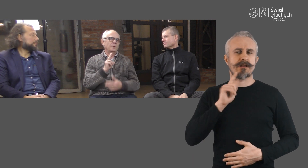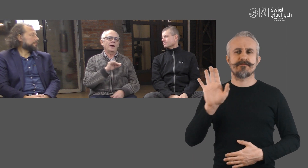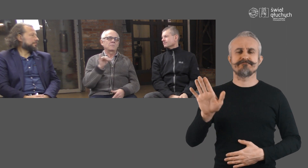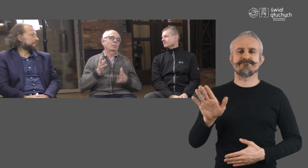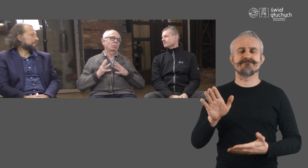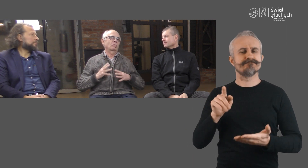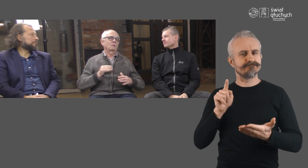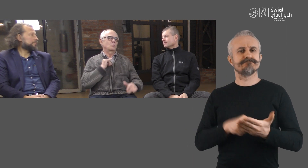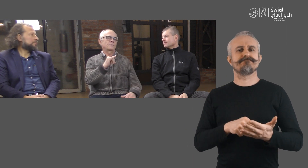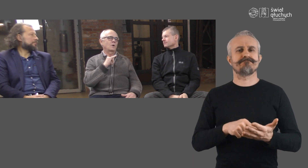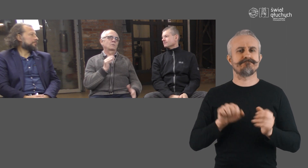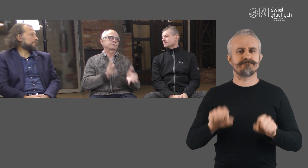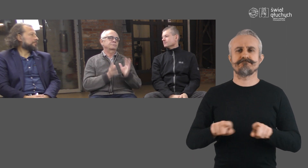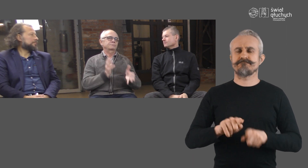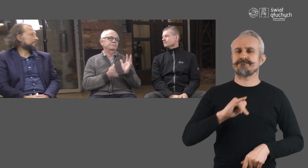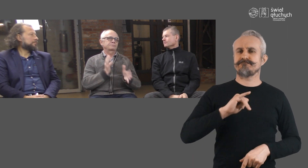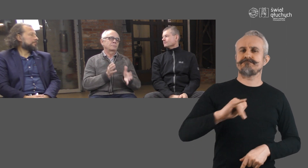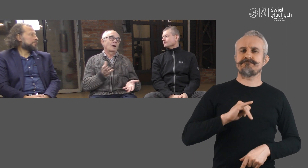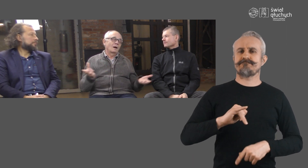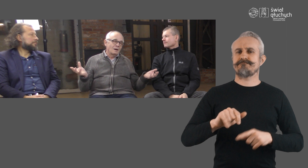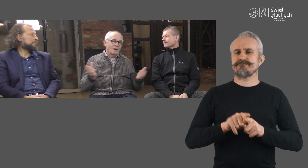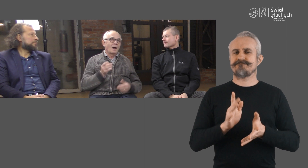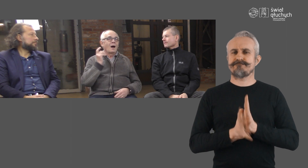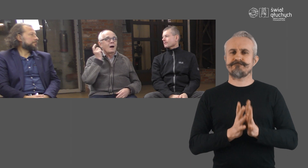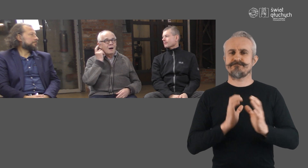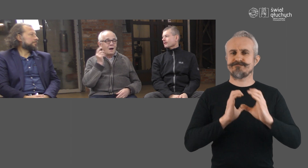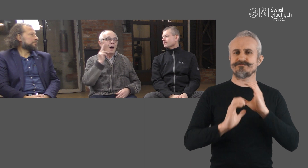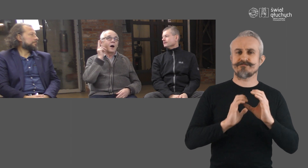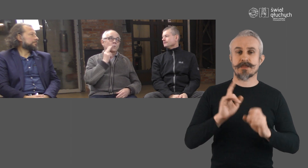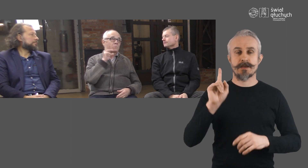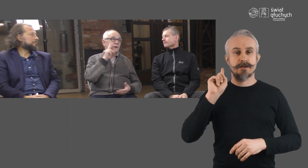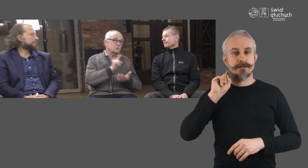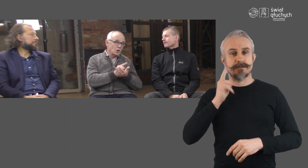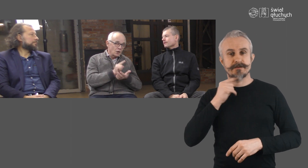takiej przestrzeni nie ma. Jest łatwiej komunikować się w PJM-ie.